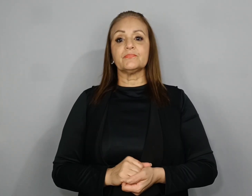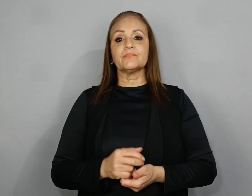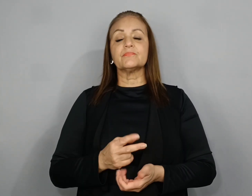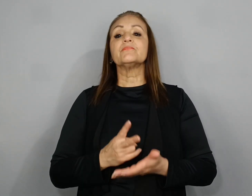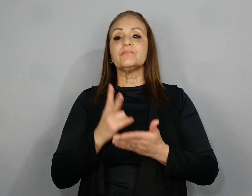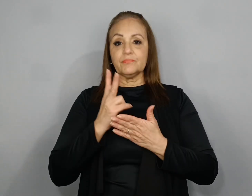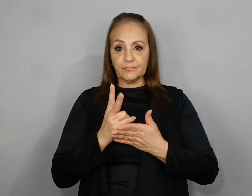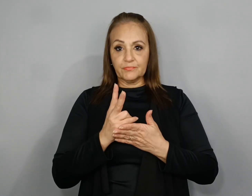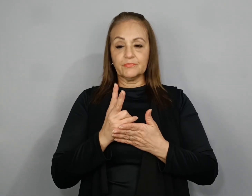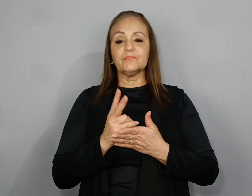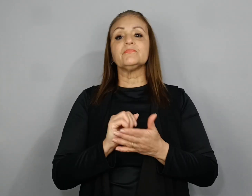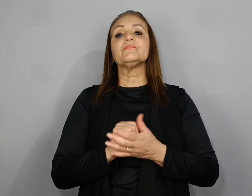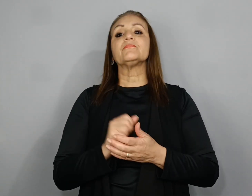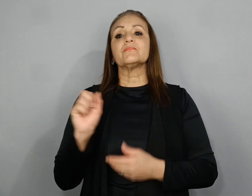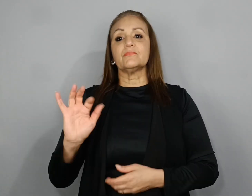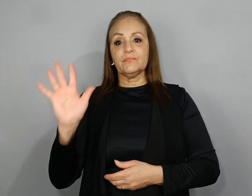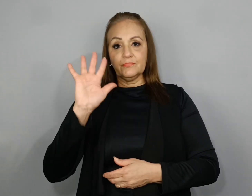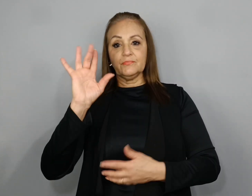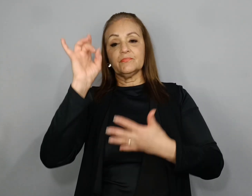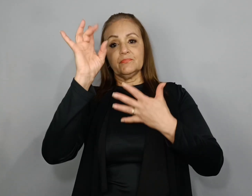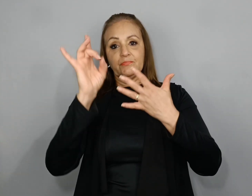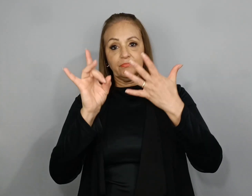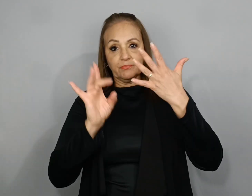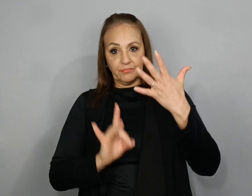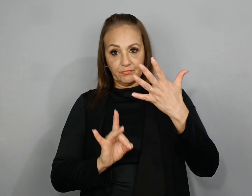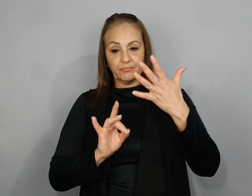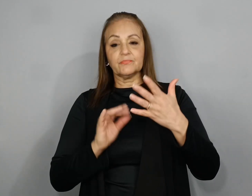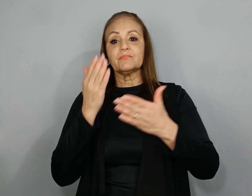valores de cada e as totalidades.